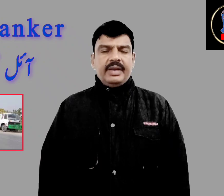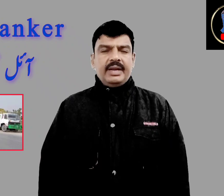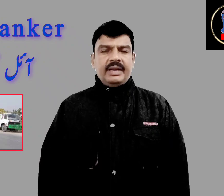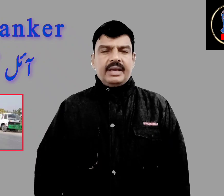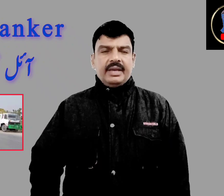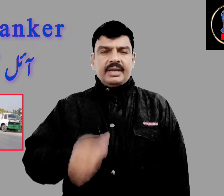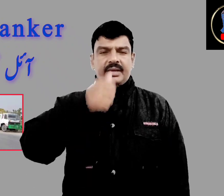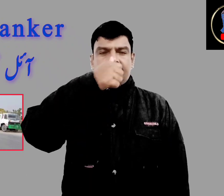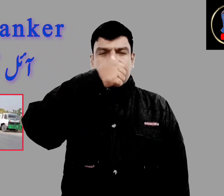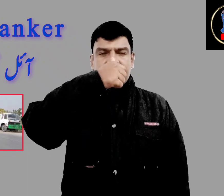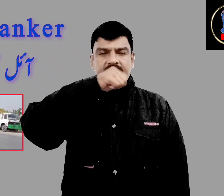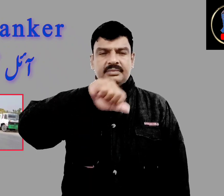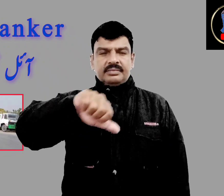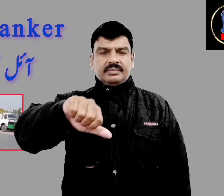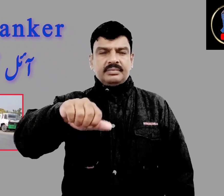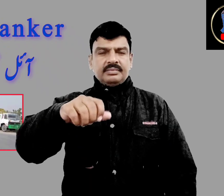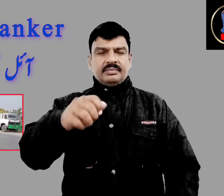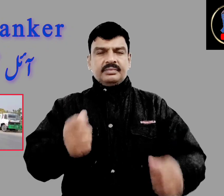ऑयल टैंकर।